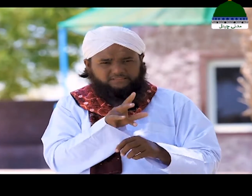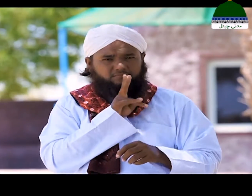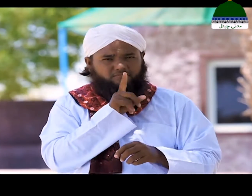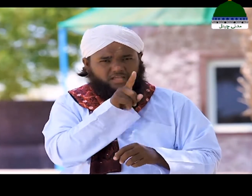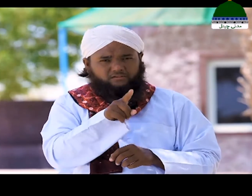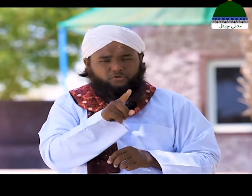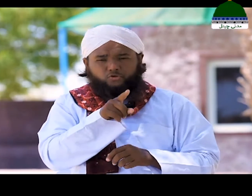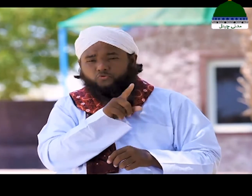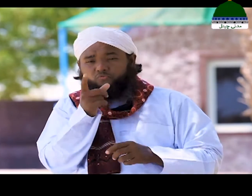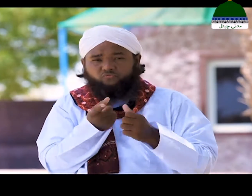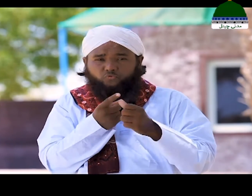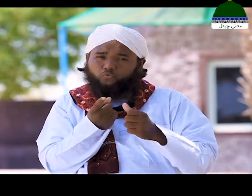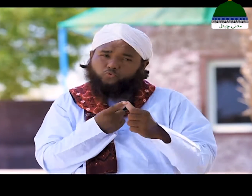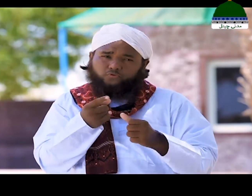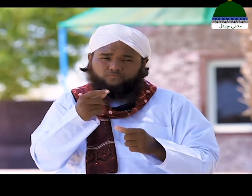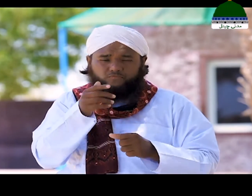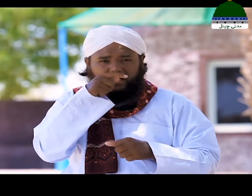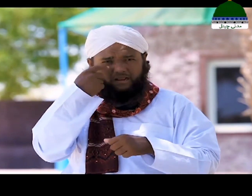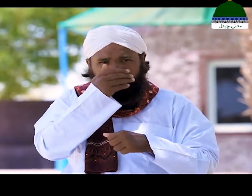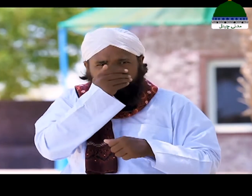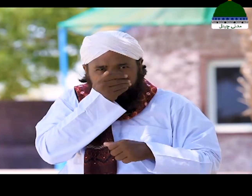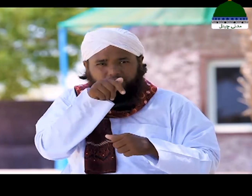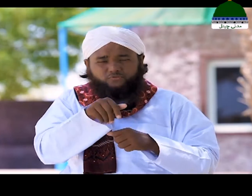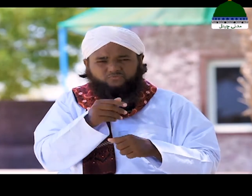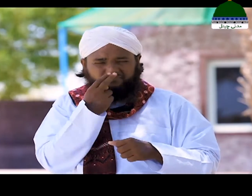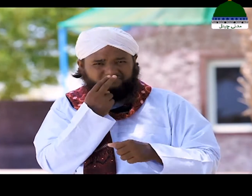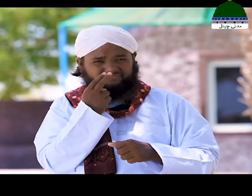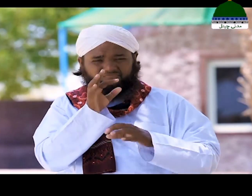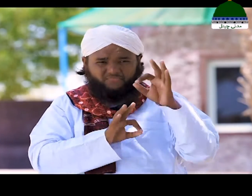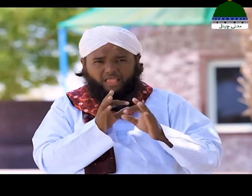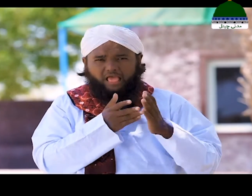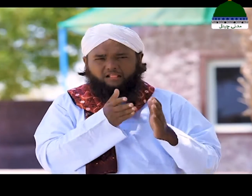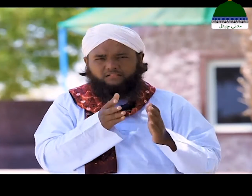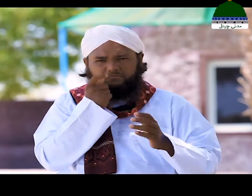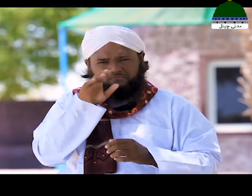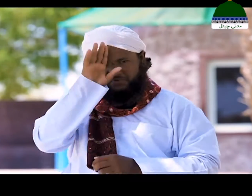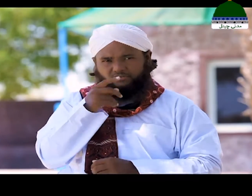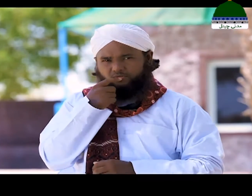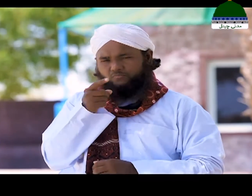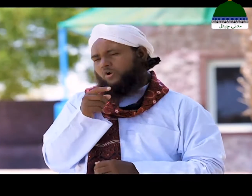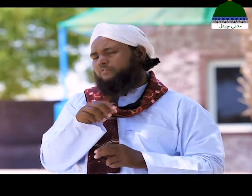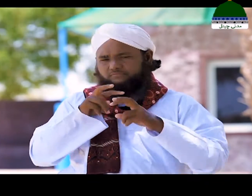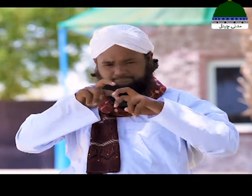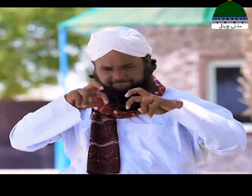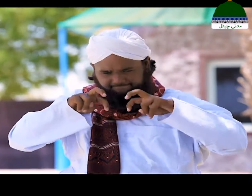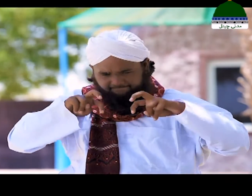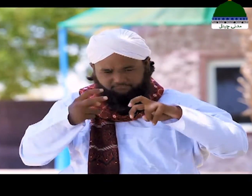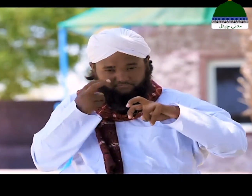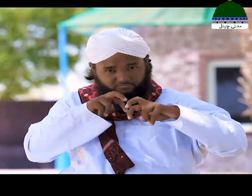پر ہاتھ رکھ لے گا تاکہ اسے آپ کے منہ سے بدبو نہ آئے۔ یہ سن کر بادشاہ نے کہا، جب تک اس معاملے کی تحقیق نہ کر لوں اس